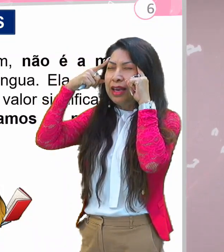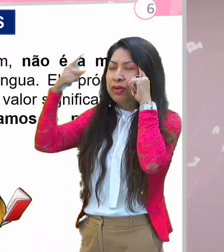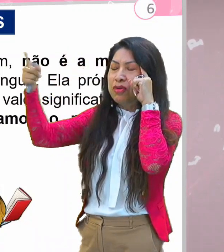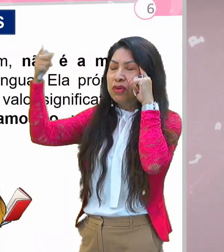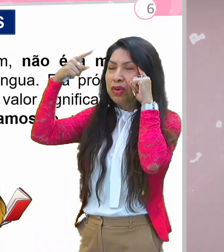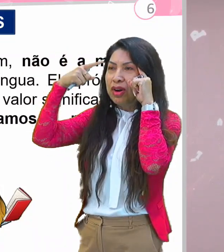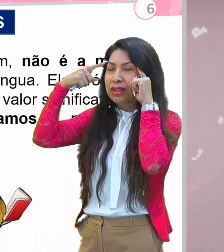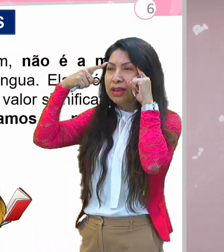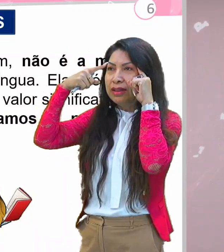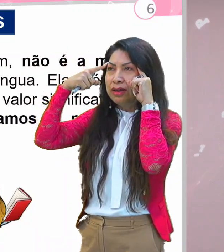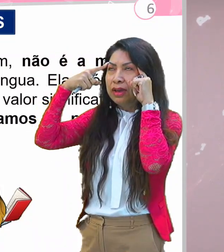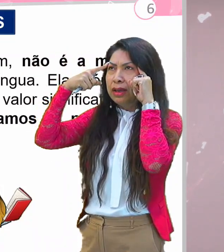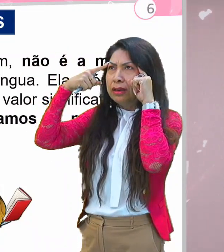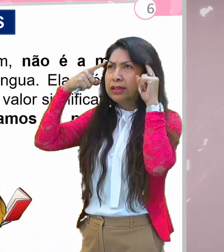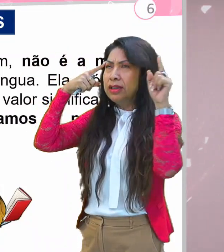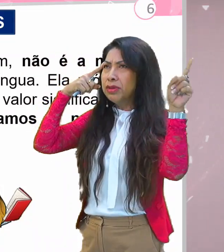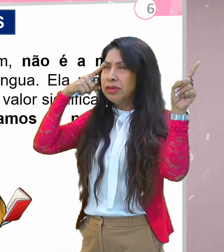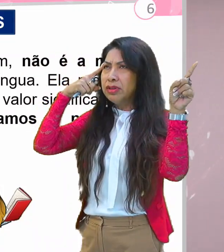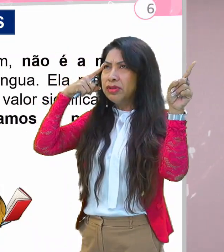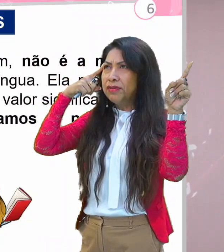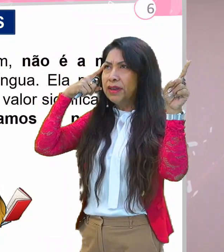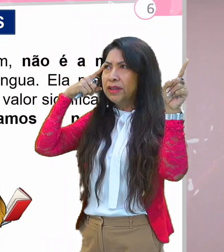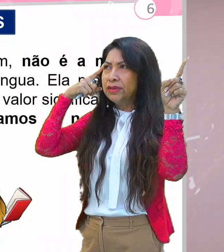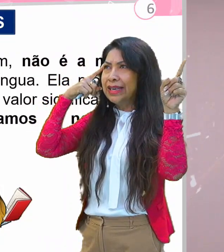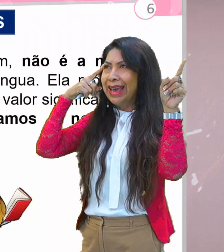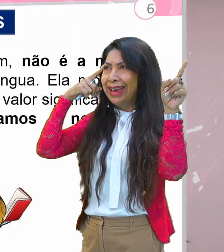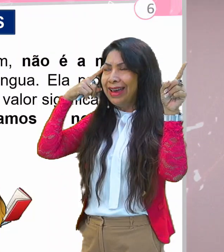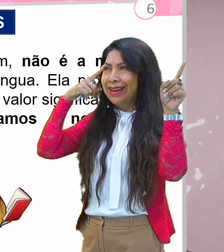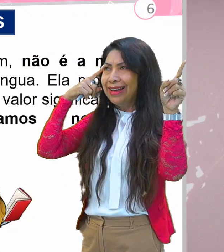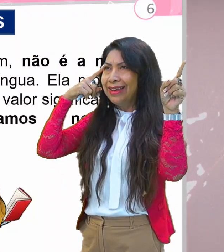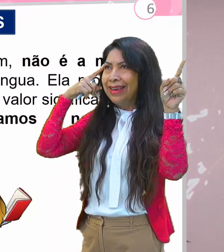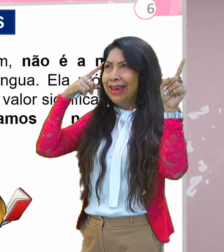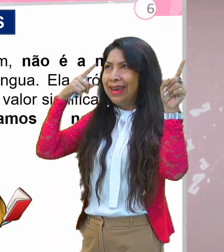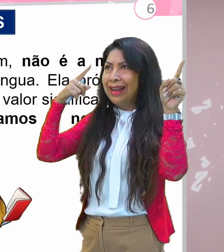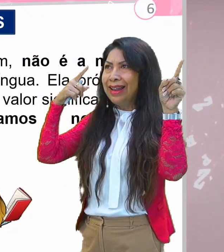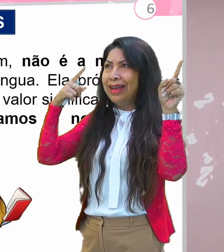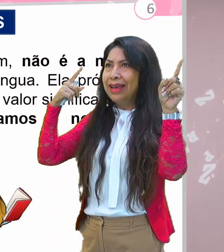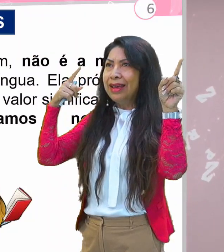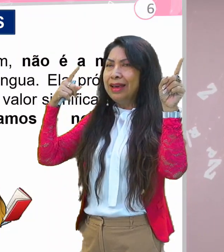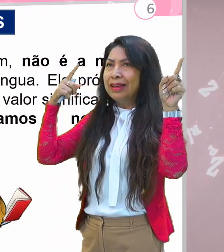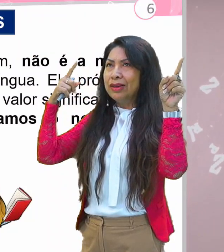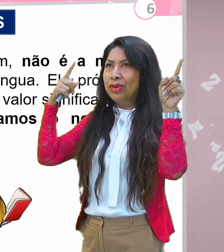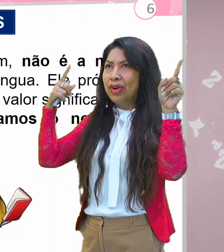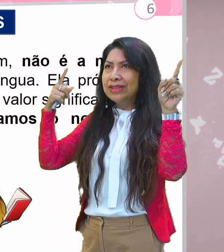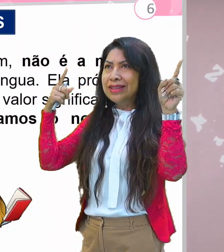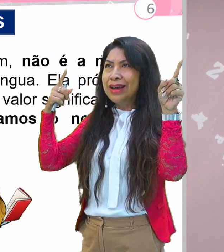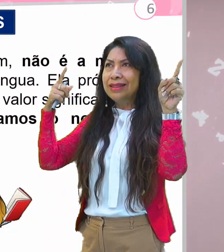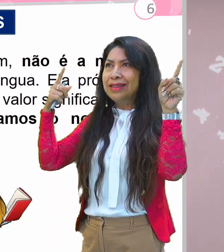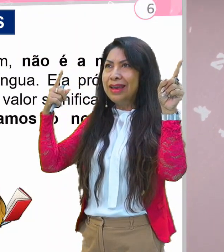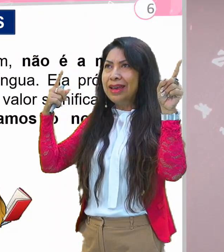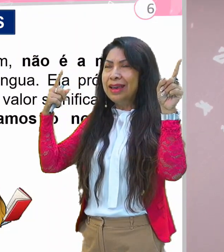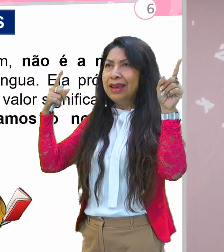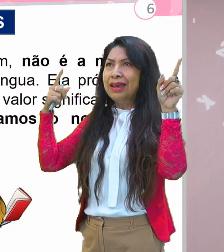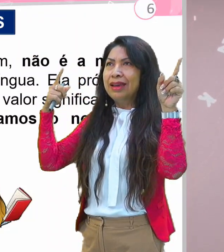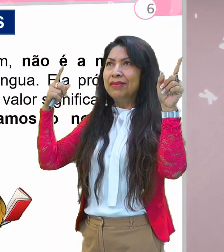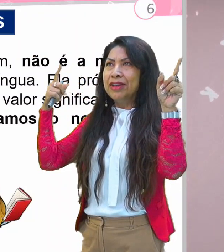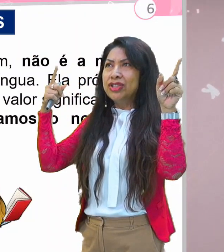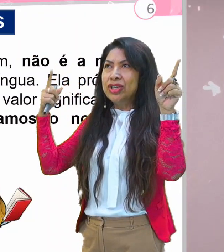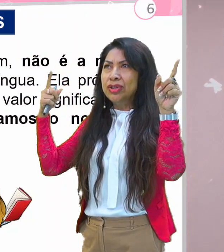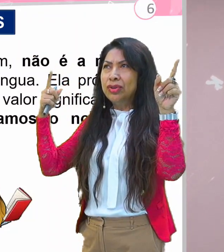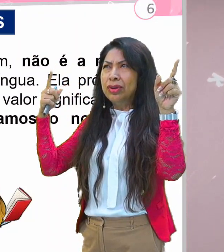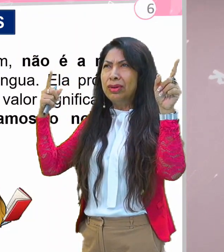aqui concorda não se eu tô falando que é ela ela gosta de